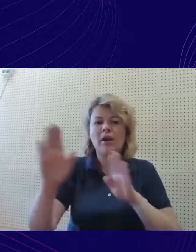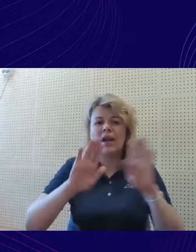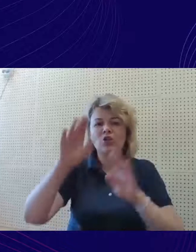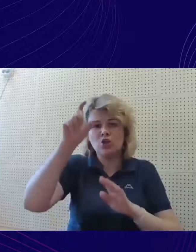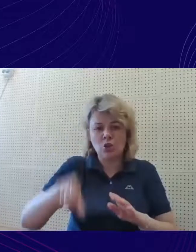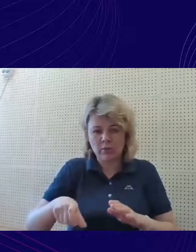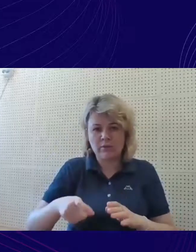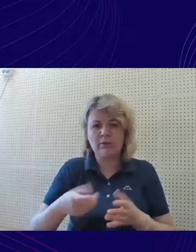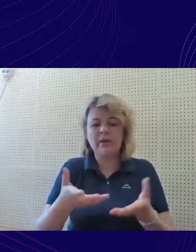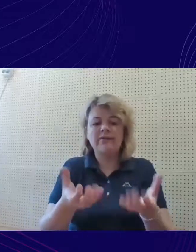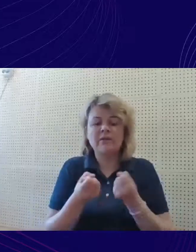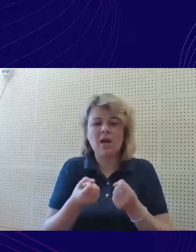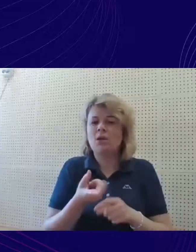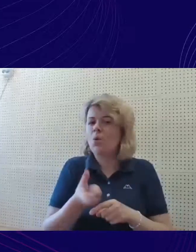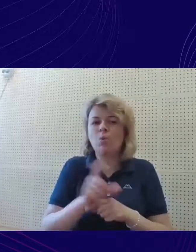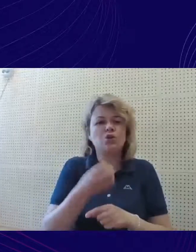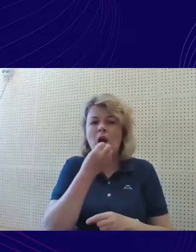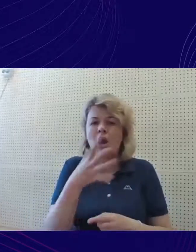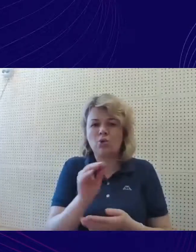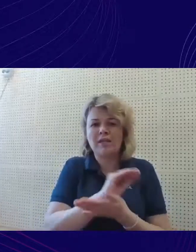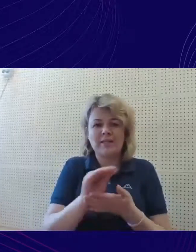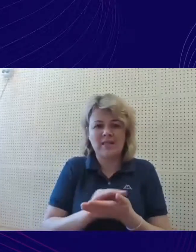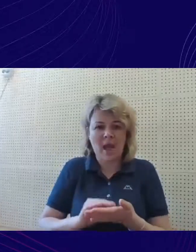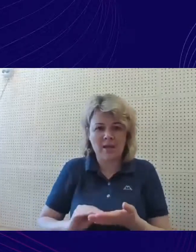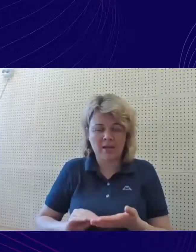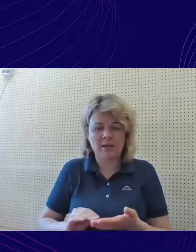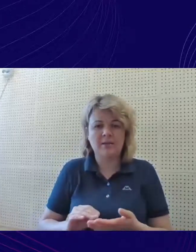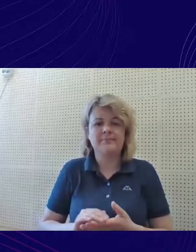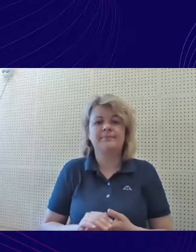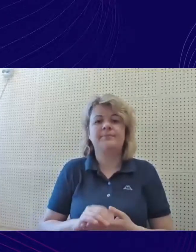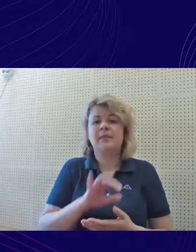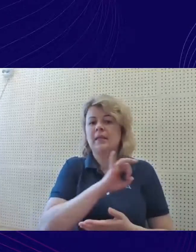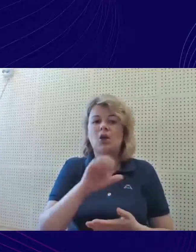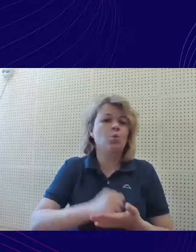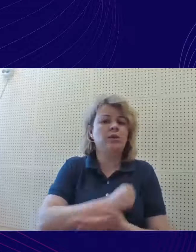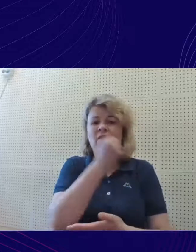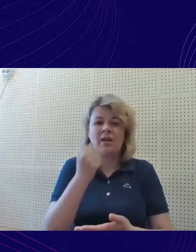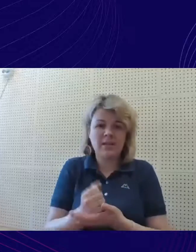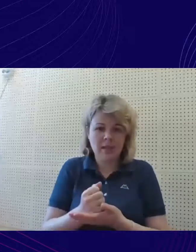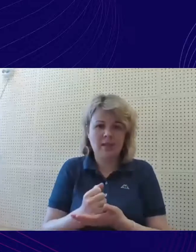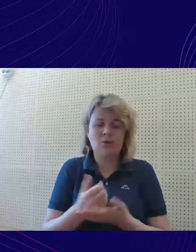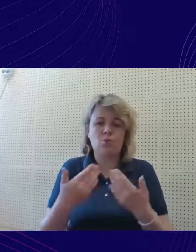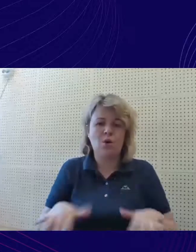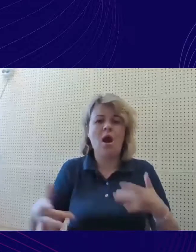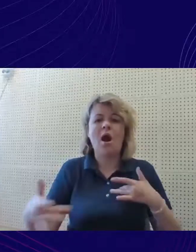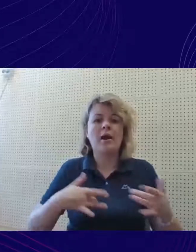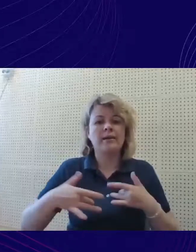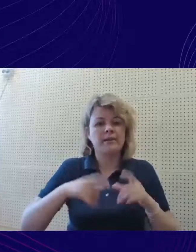взял очень хороший сценарий и утвердили